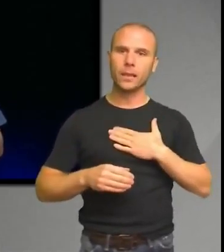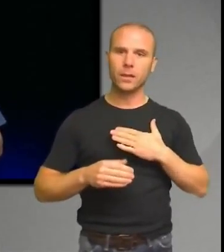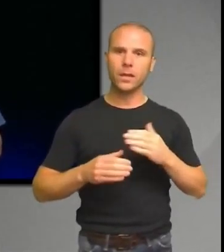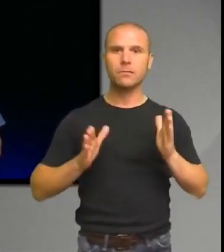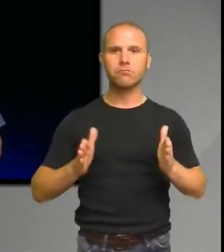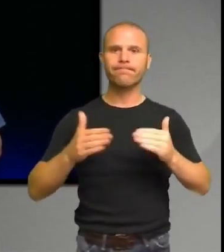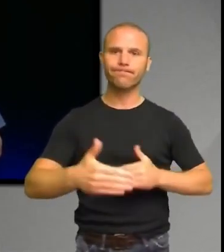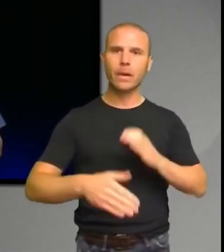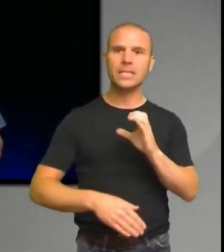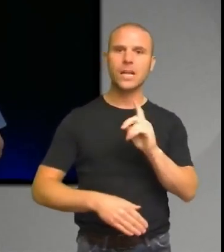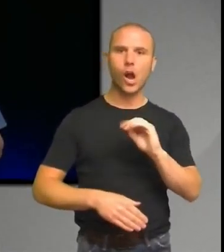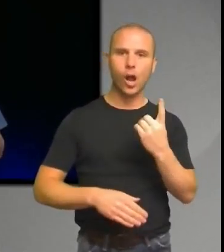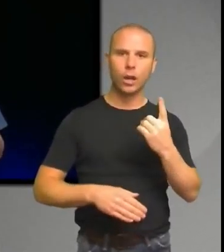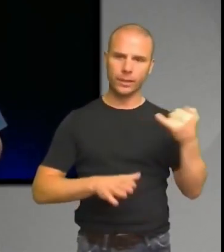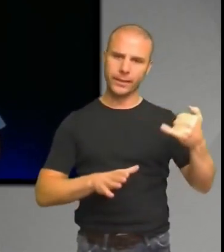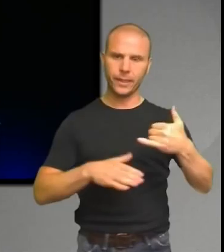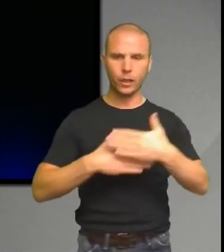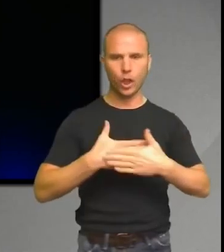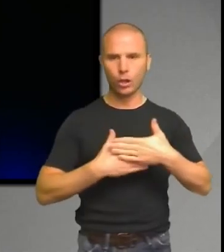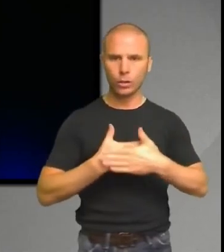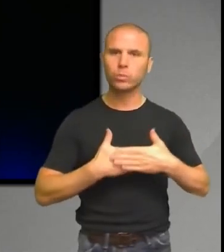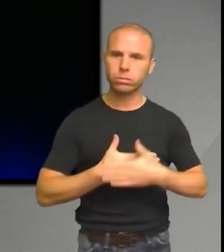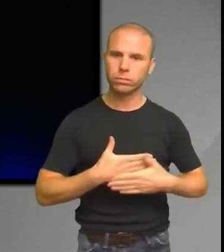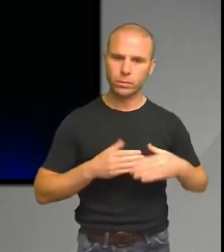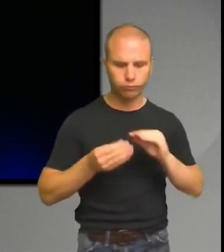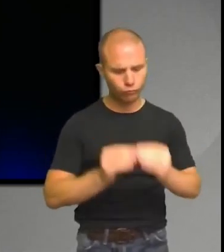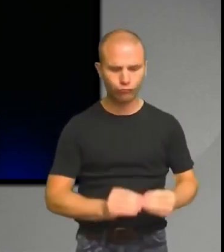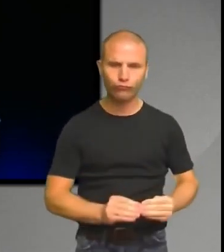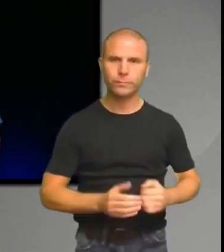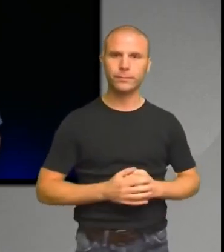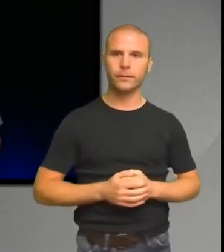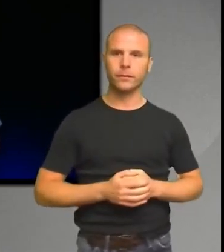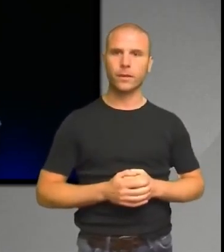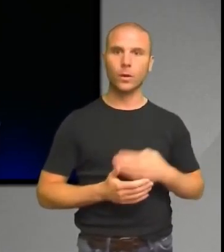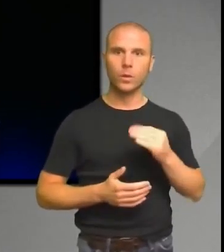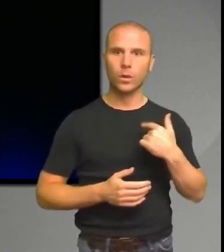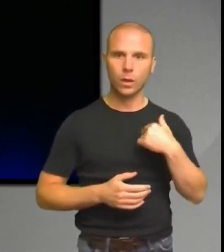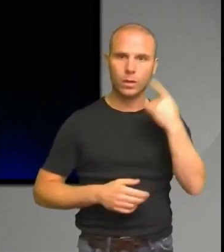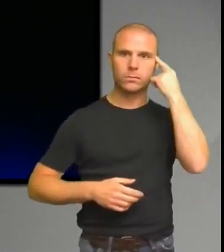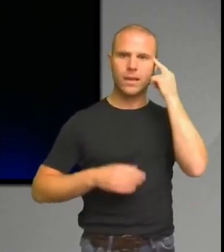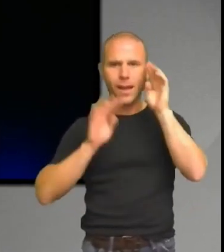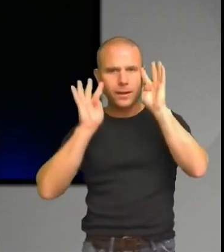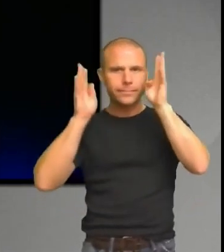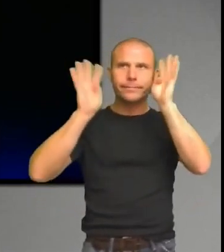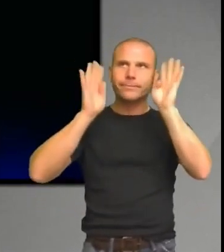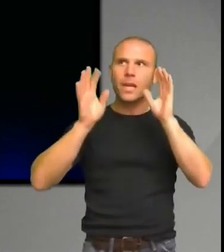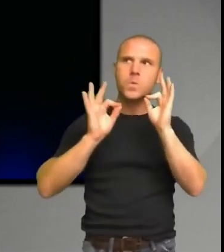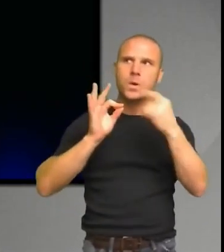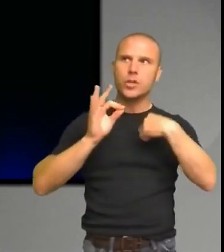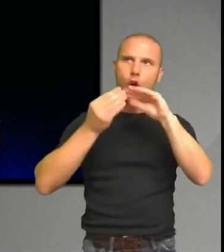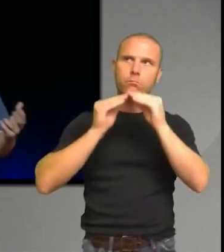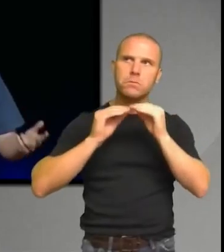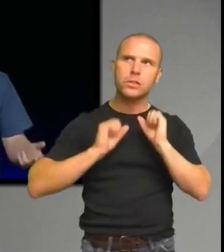Ett chassi är då ett hölje till en dator. Då var det börjat. Jag fick en massa idéer om vad jag själv skulle vilja göra.